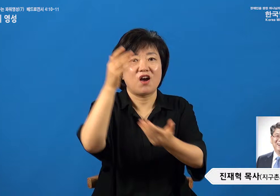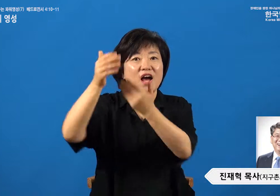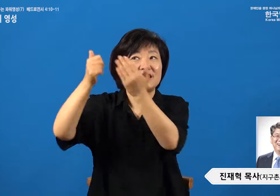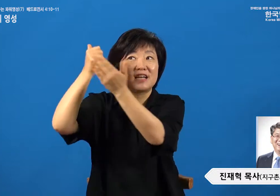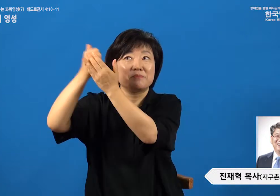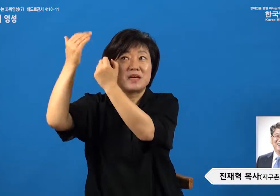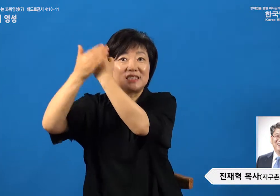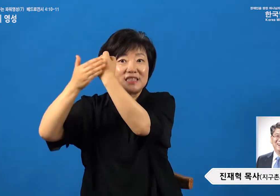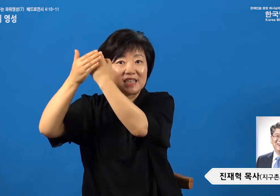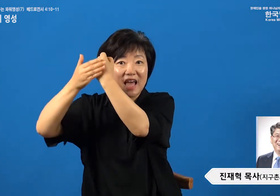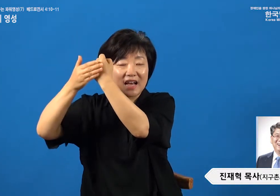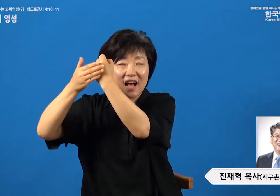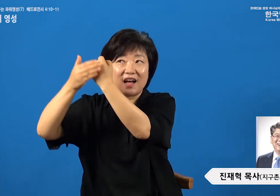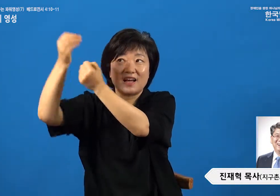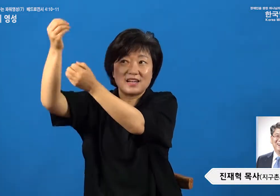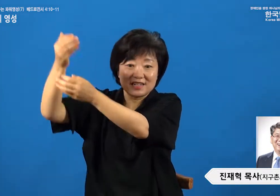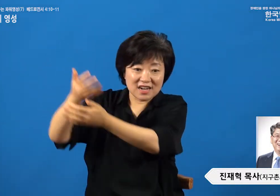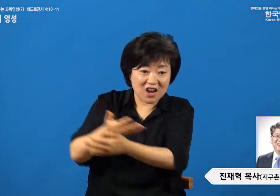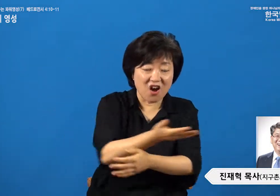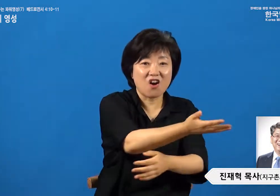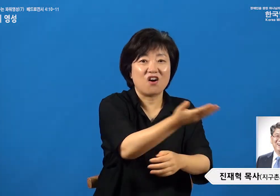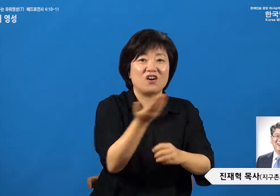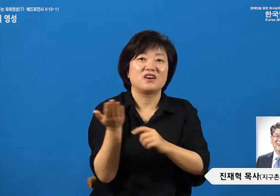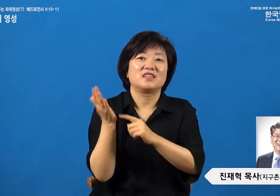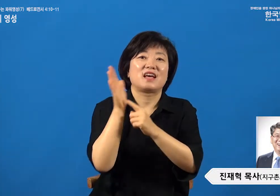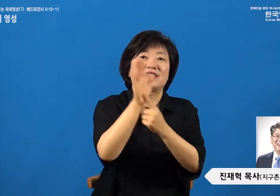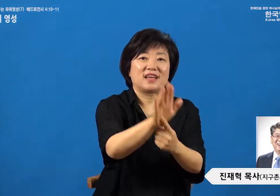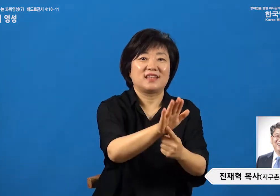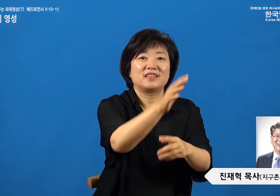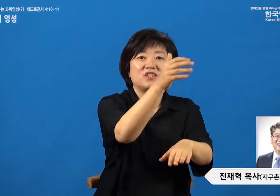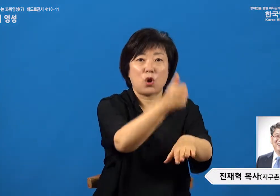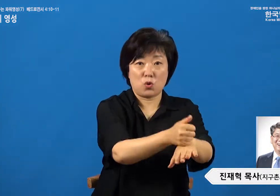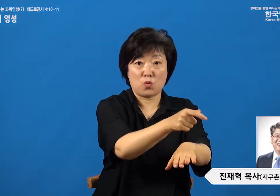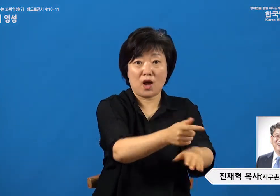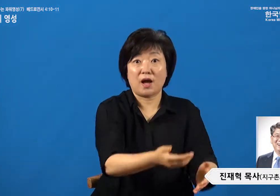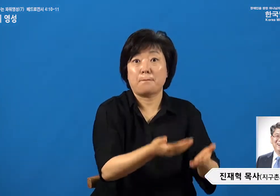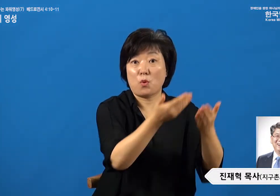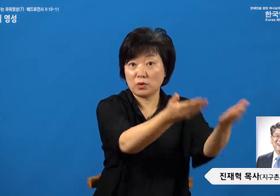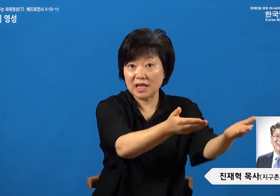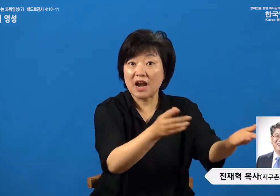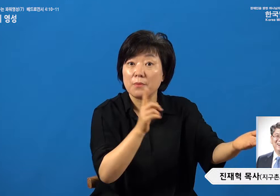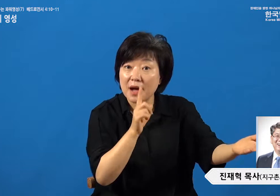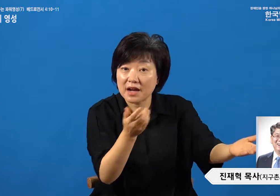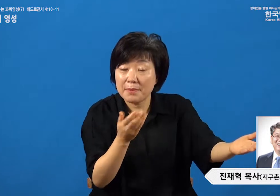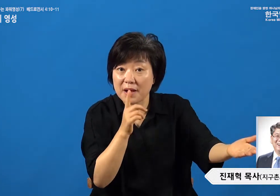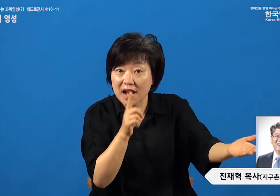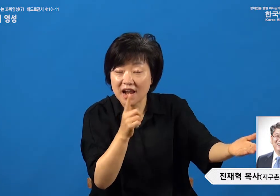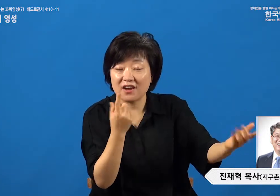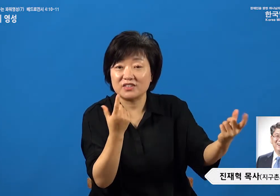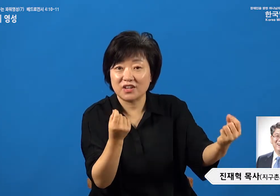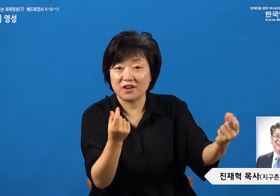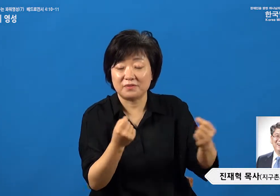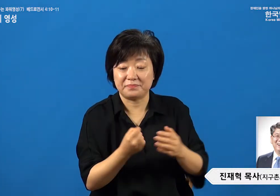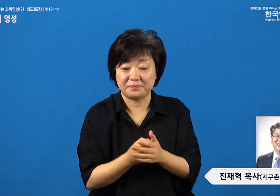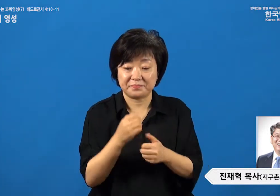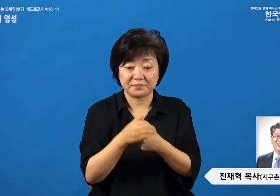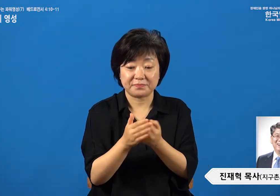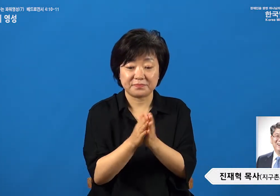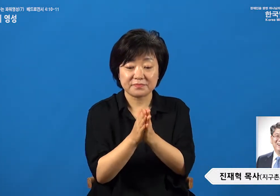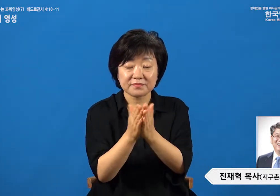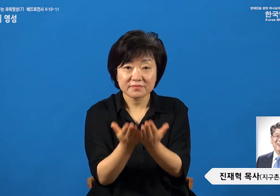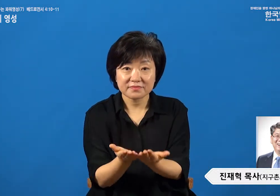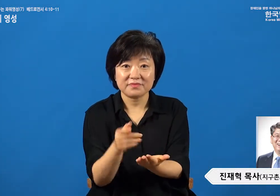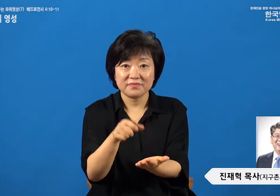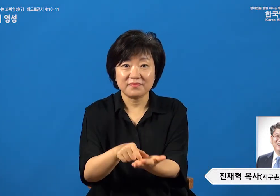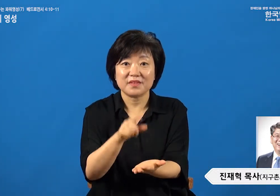하나님의 은혜가 흐르는 것, 나타나는 결과를 이야기한다면 오늘 성경은